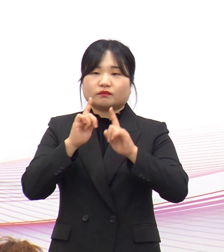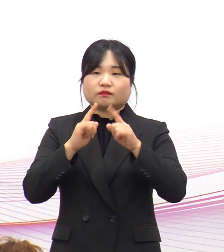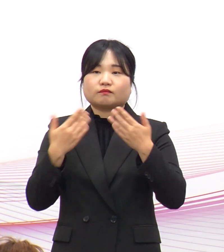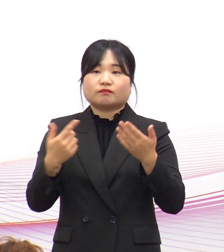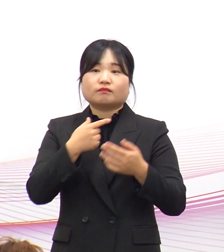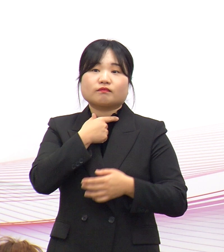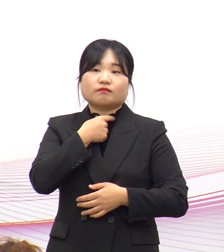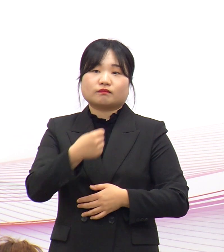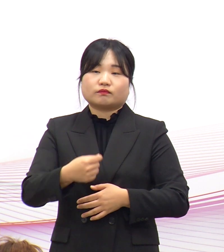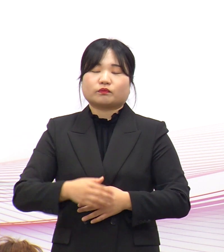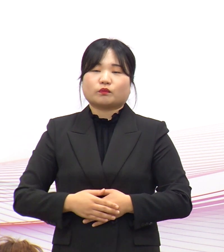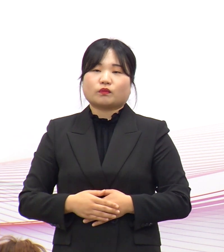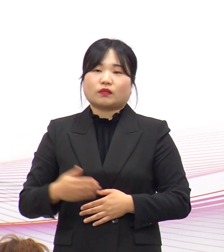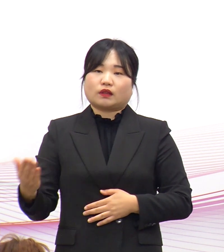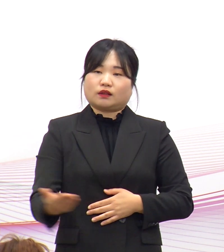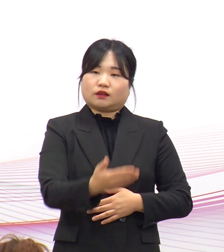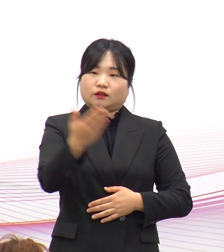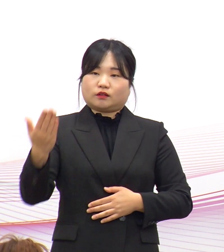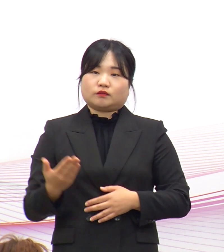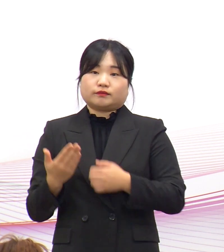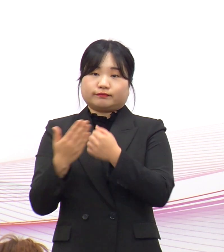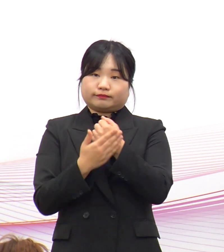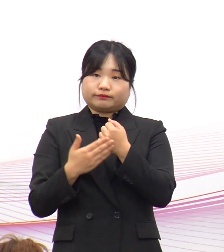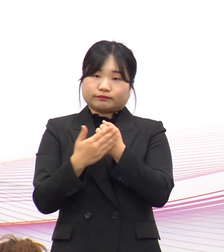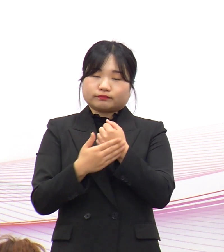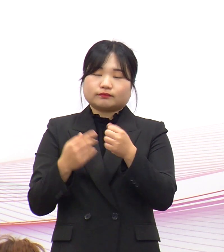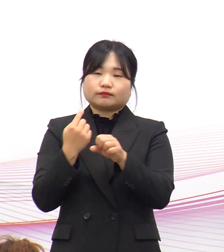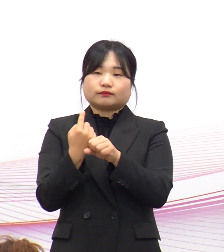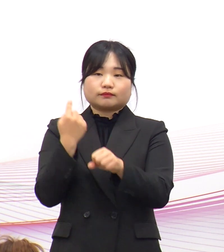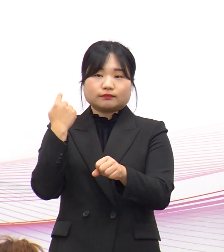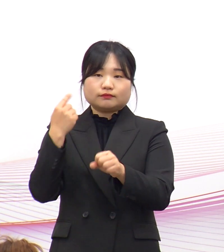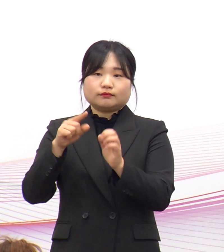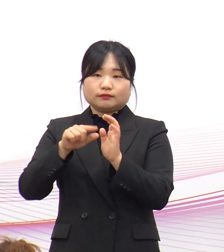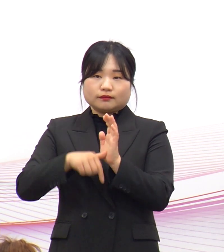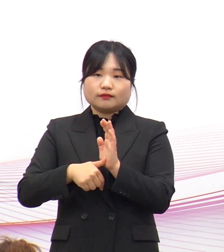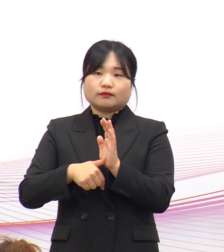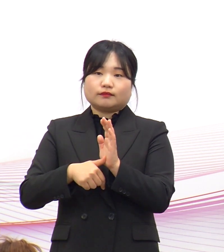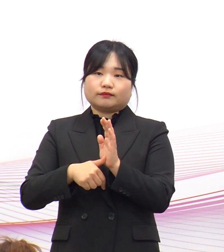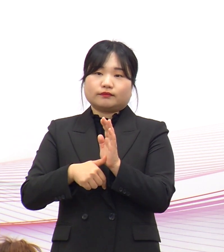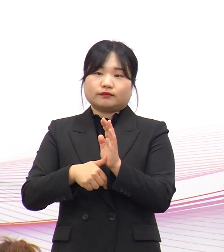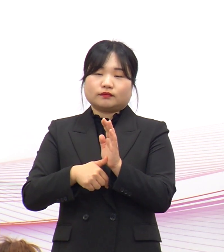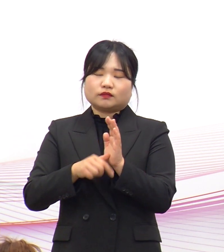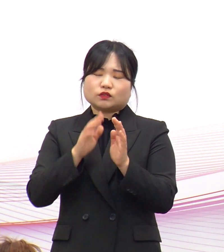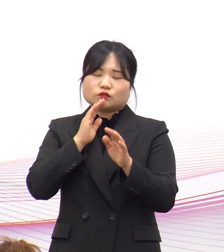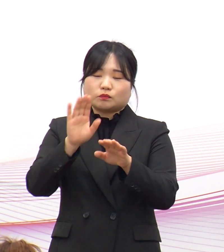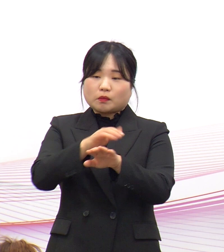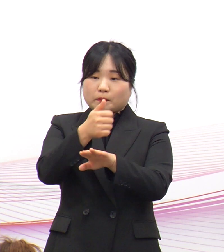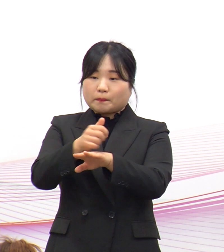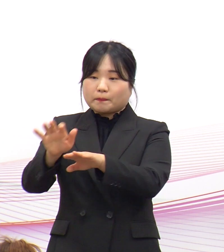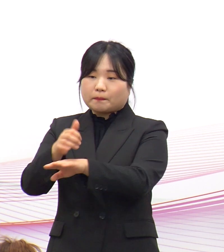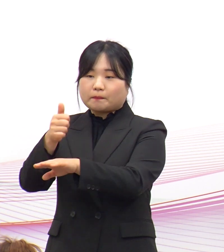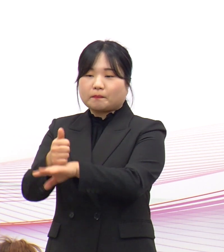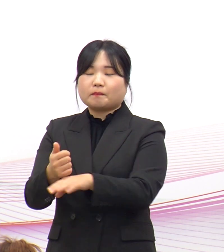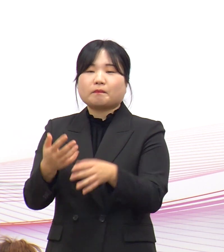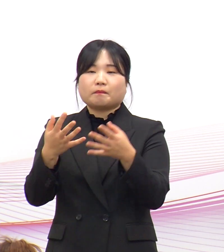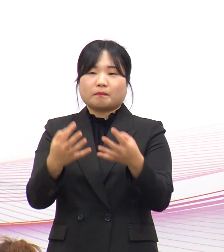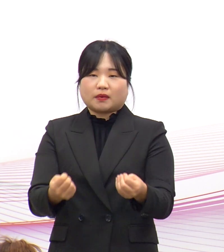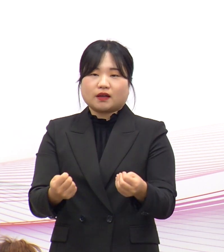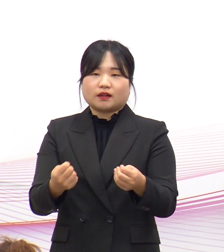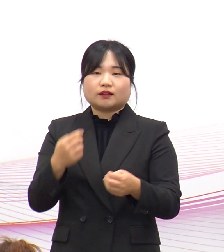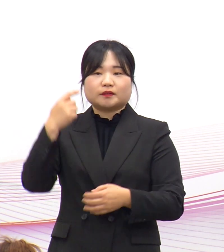드립니다. 여러분의 덕분으로 지난해에는 많은 성과가 있었다고 생각하고 있습니다.